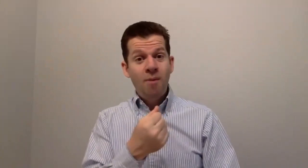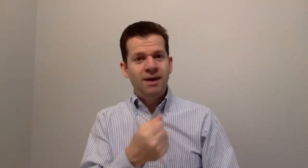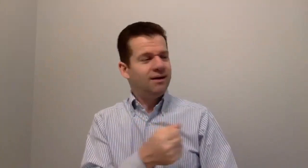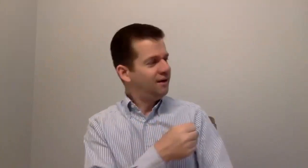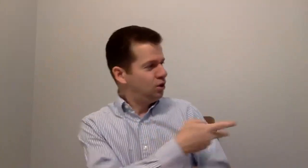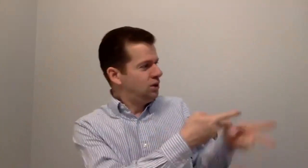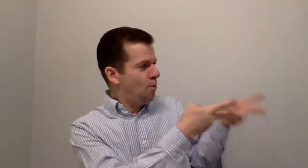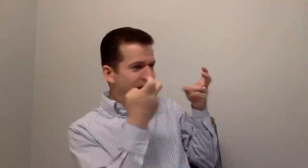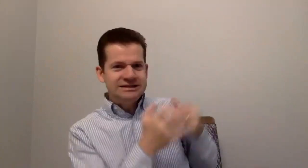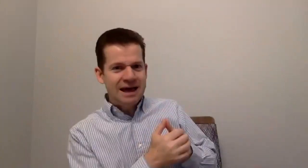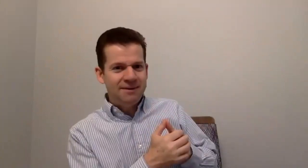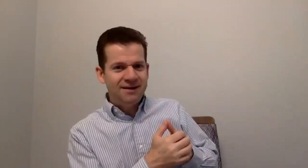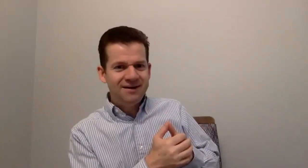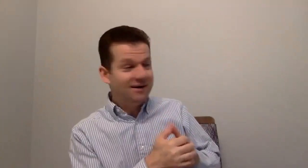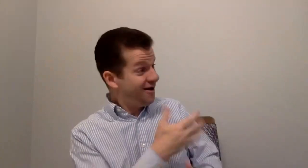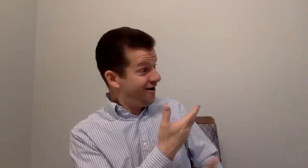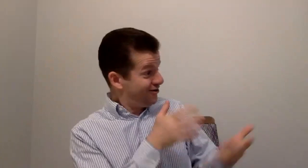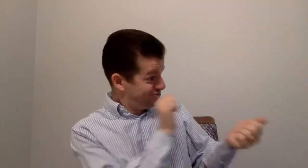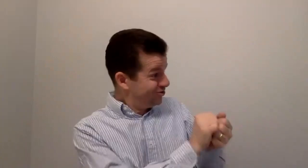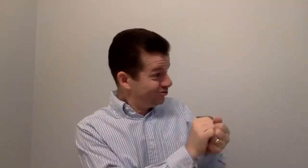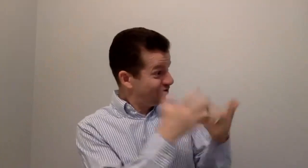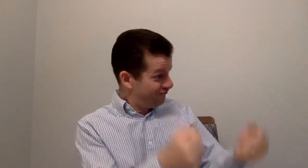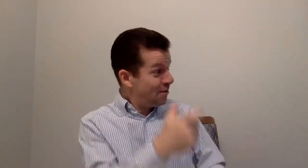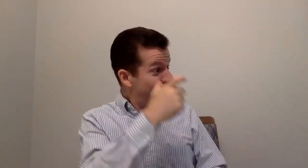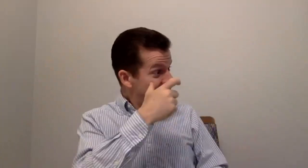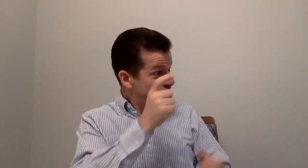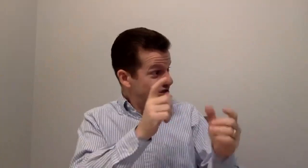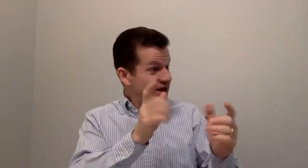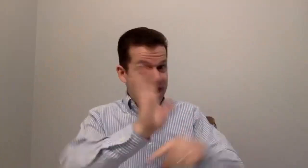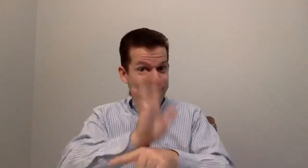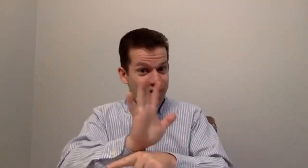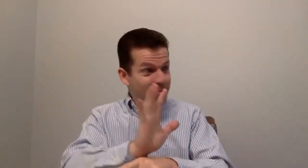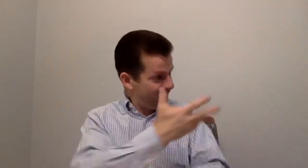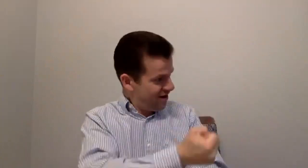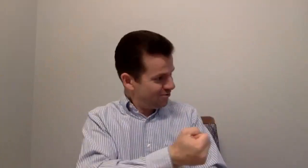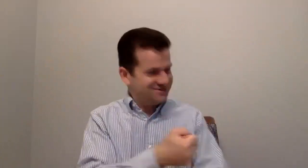homem não percebe. Junto, vamos assistir filme? Vamos.